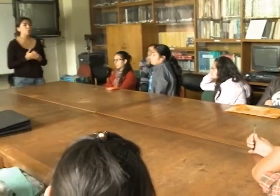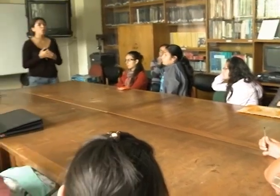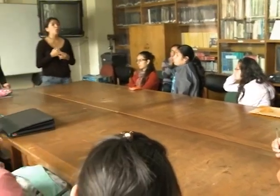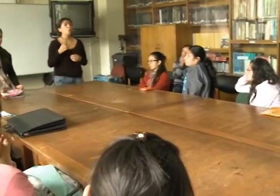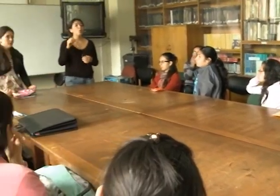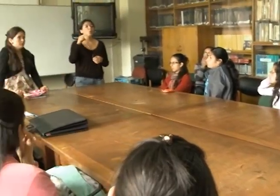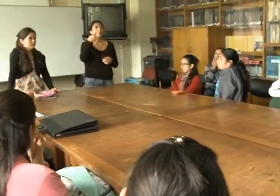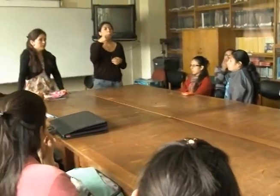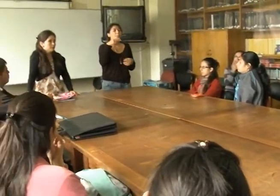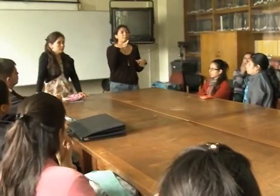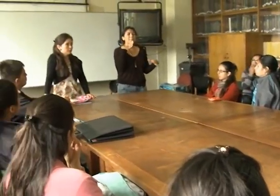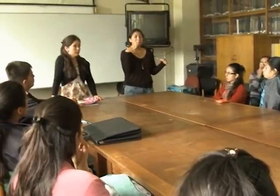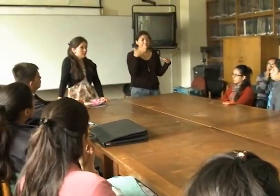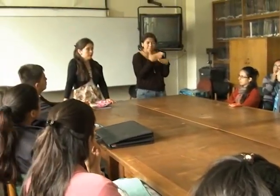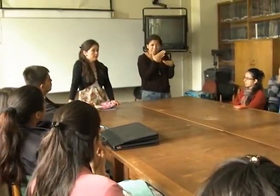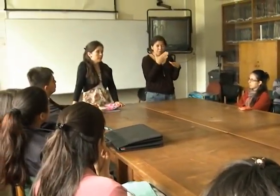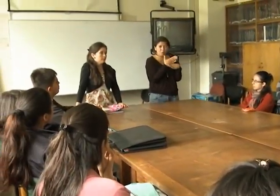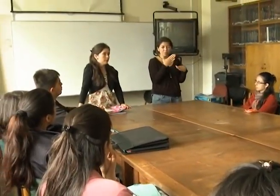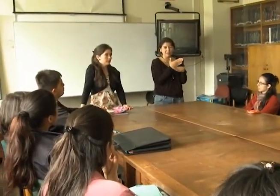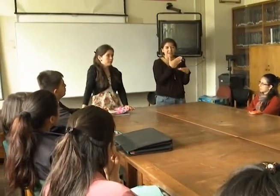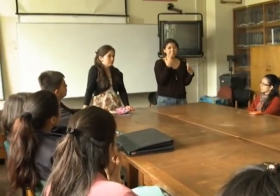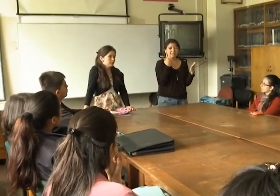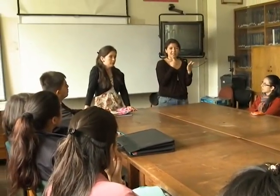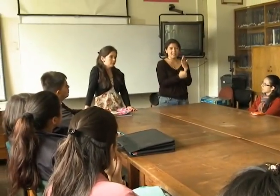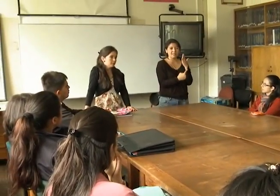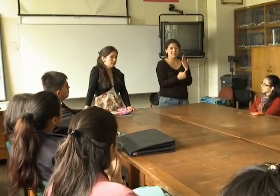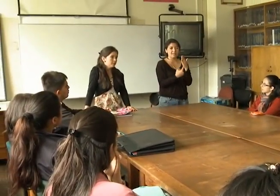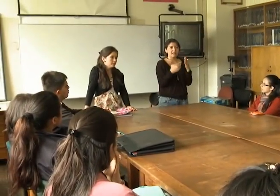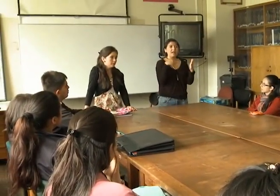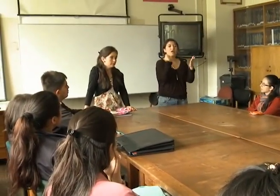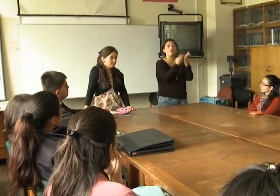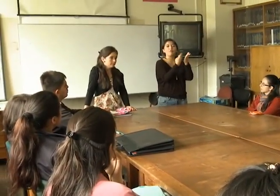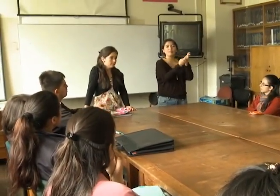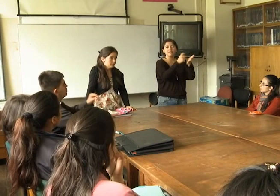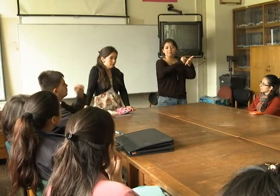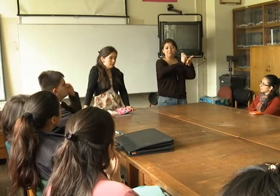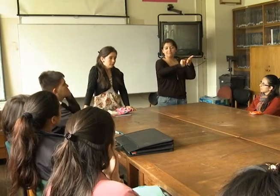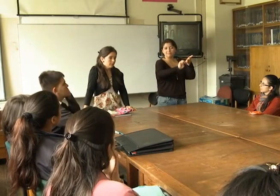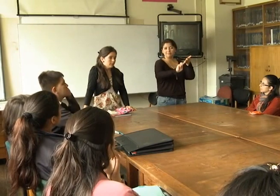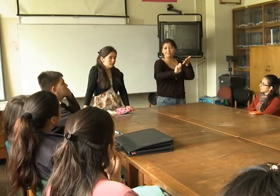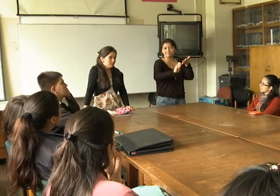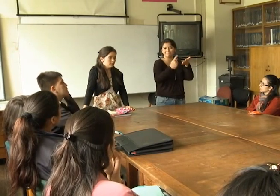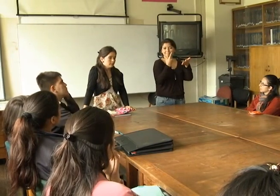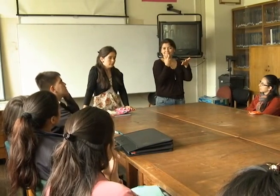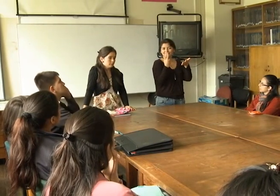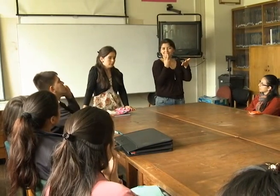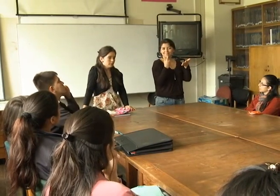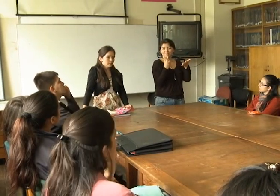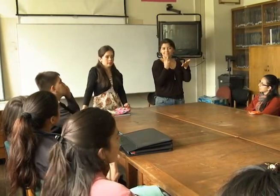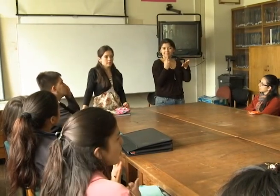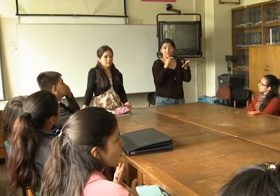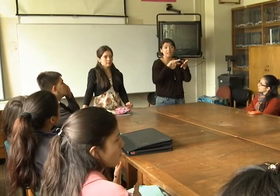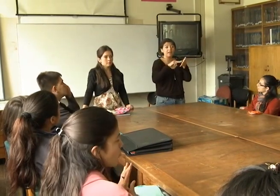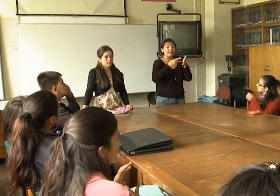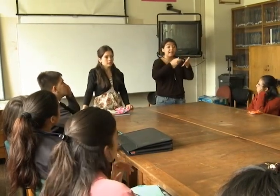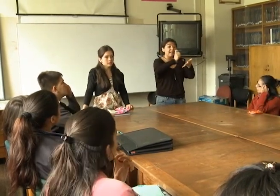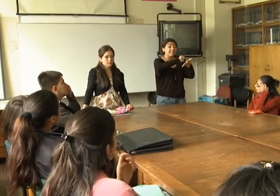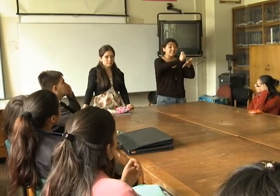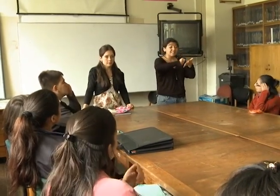dificultades más notorias es la parte de argumentación escrita. El ejercicio de escritura con el que vienen los estudiantes a